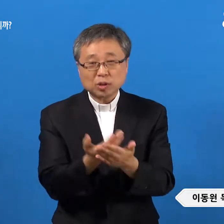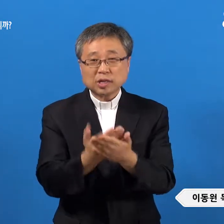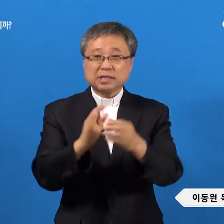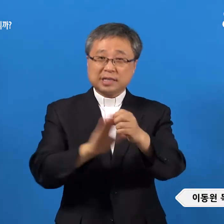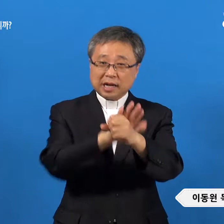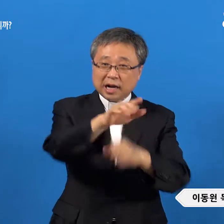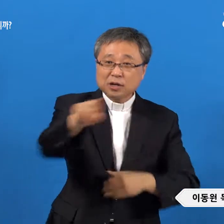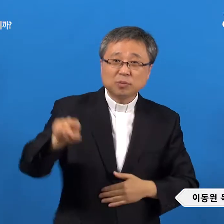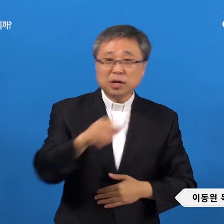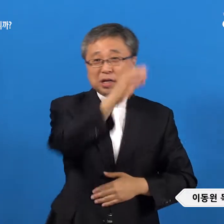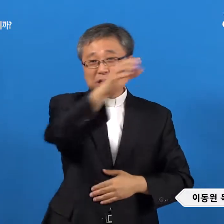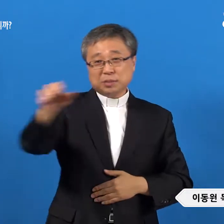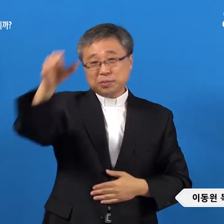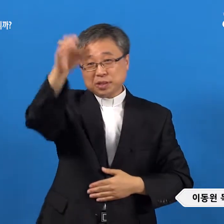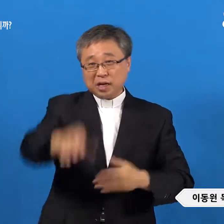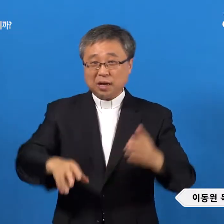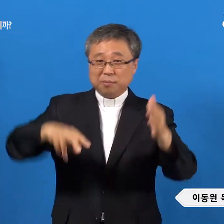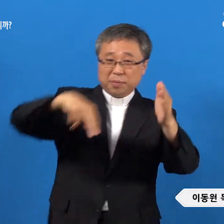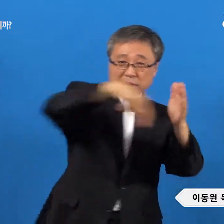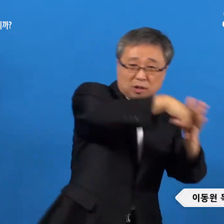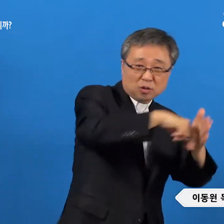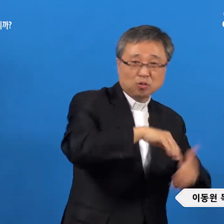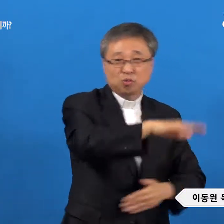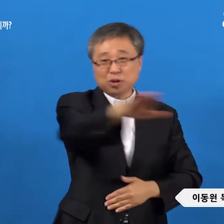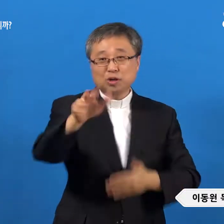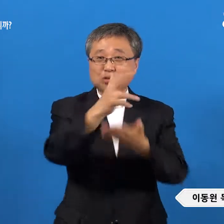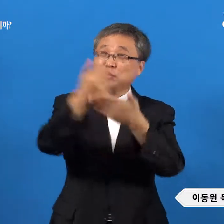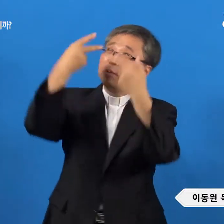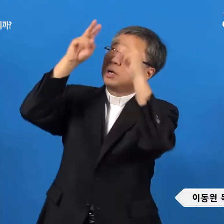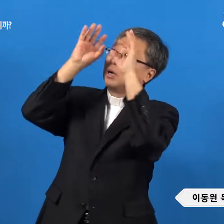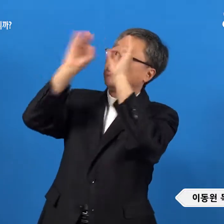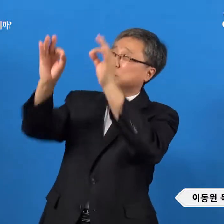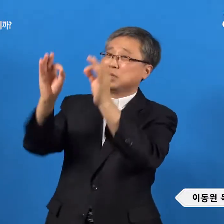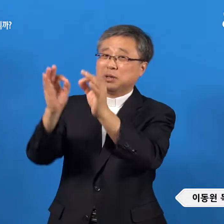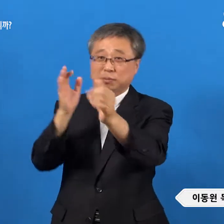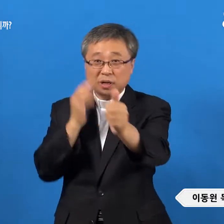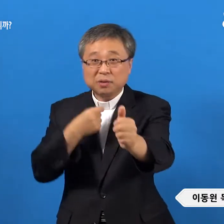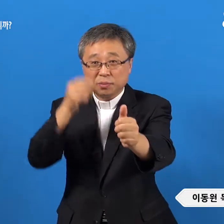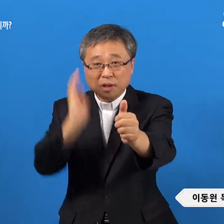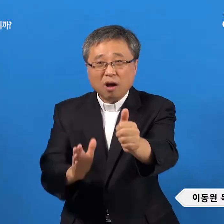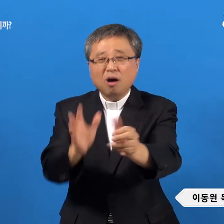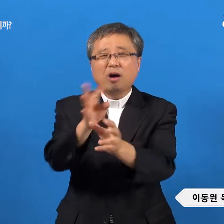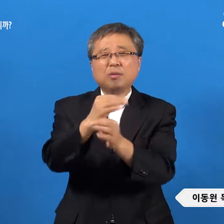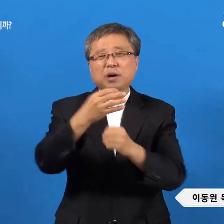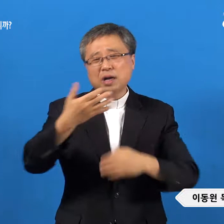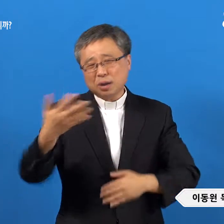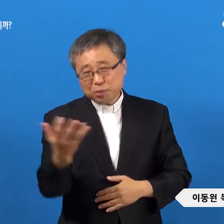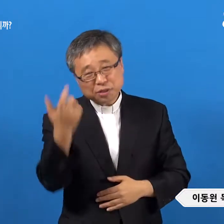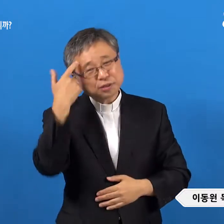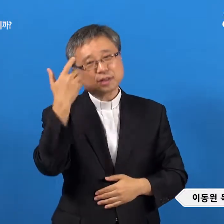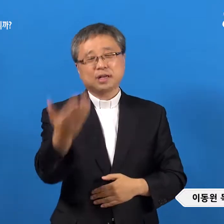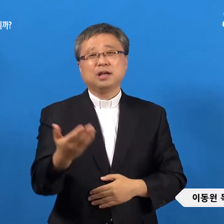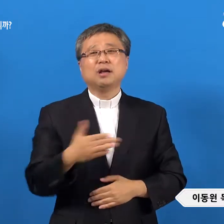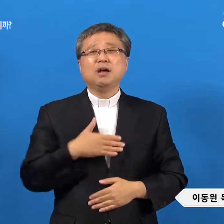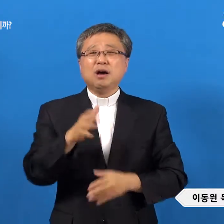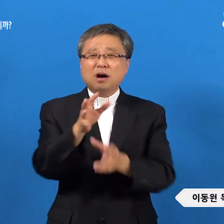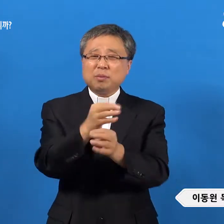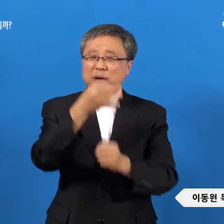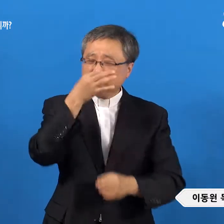여러분, 십자가상에 매달린 우리 주님을 다시 바라보시기 바랍니다. 얼마나 아프셨을까요? 얼마나